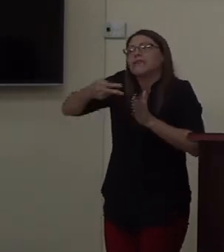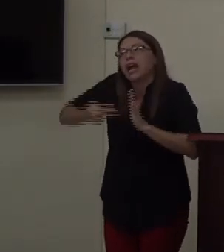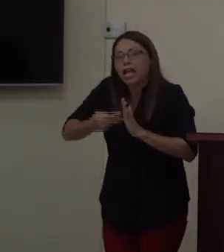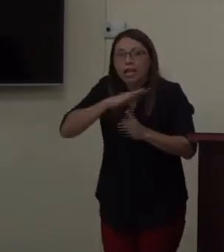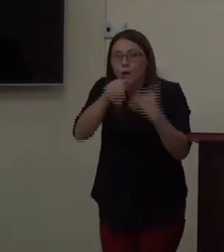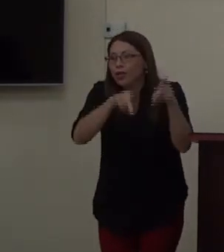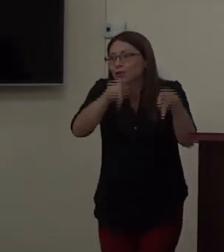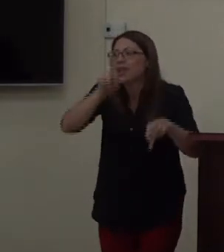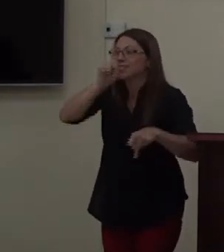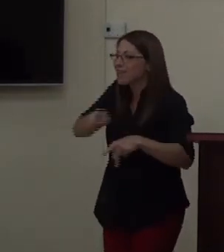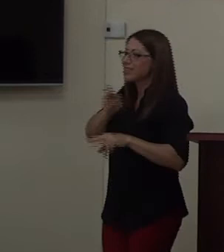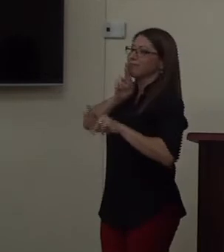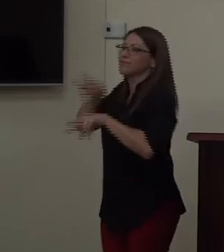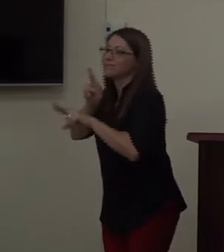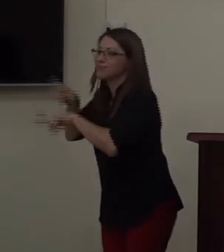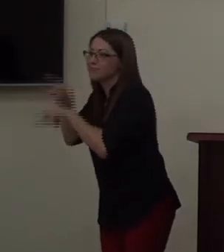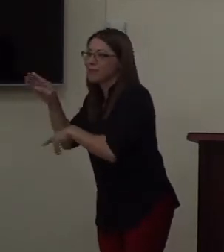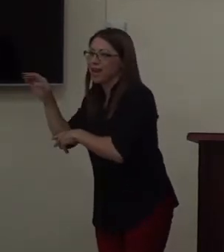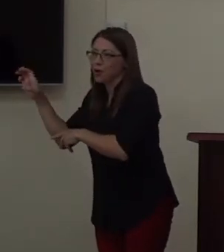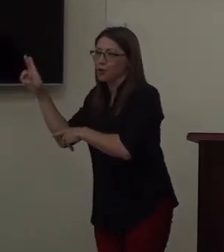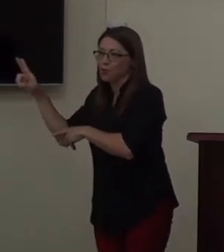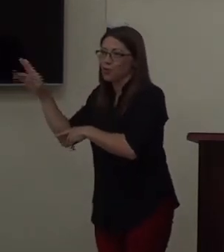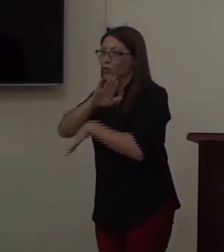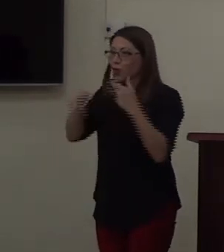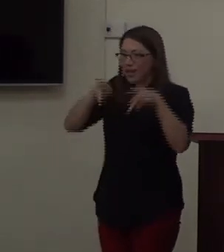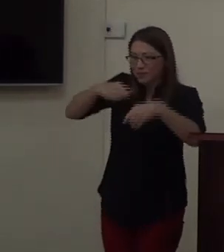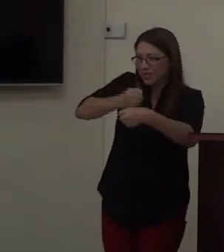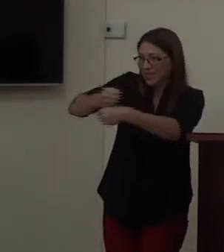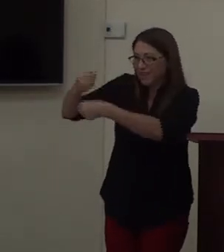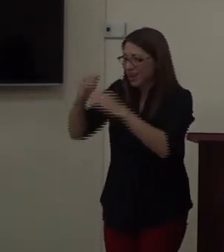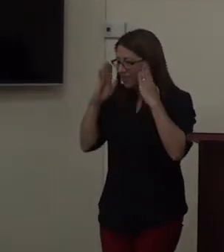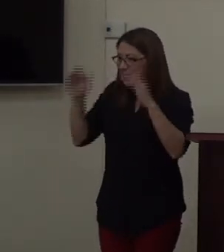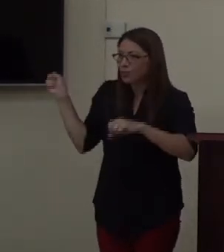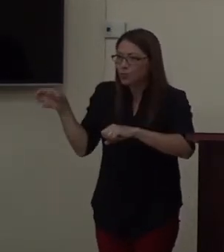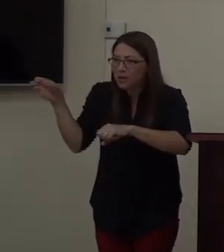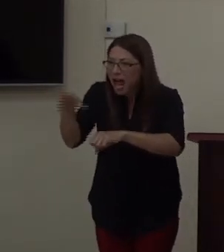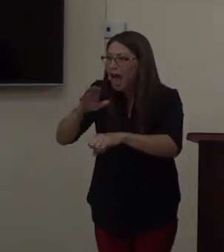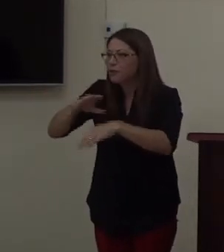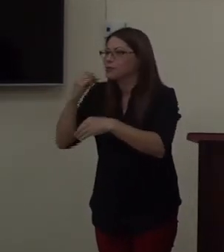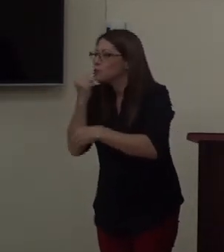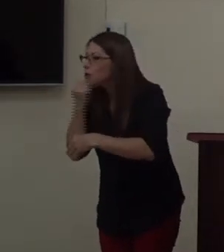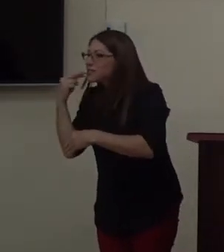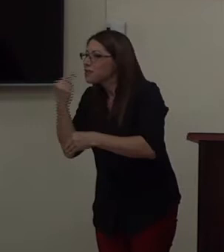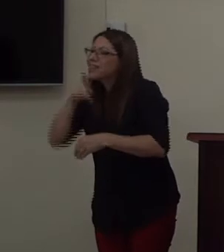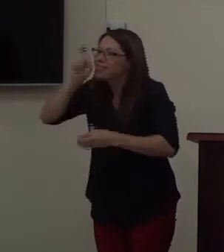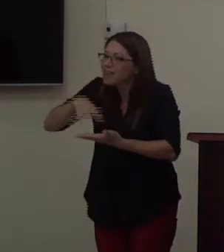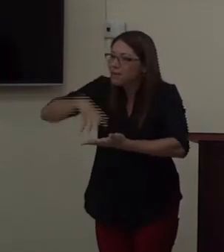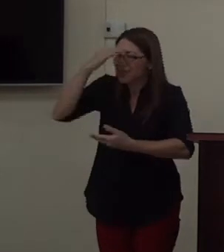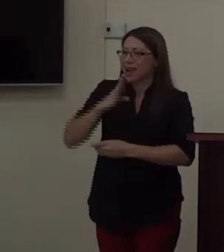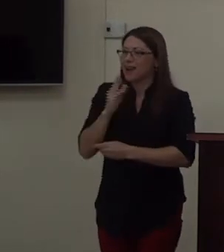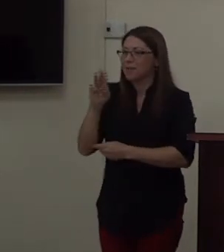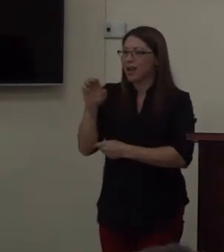maleco. Pero tendrían que aprender todos los que atiendan en los supermercados a hablar maleco. Entonces vemos aquí, ¿verdad?, está